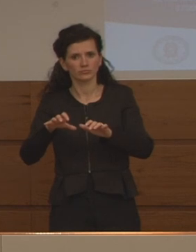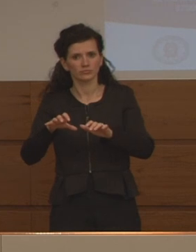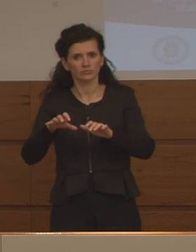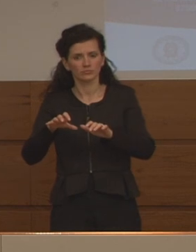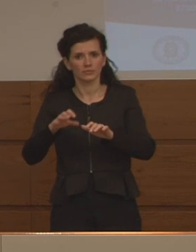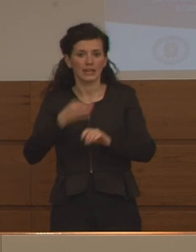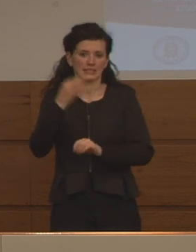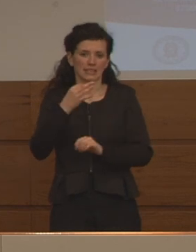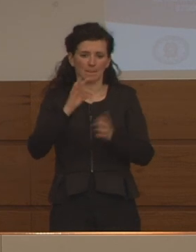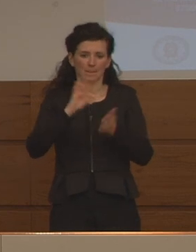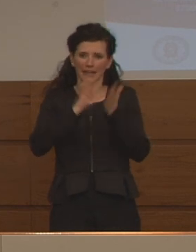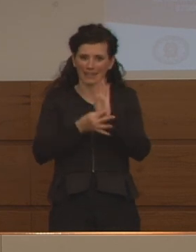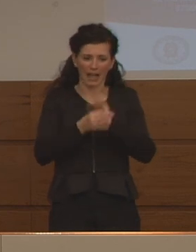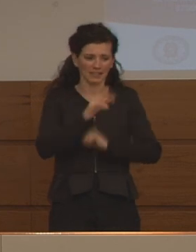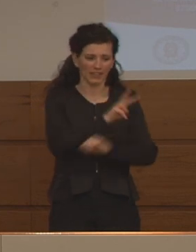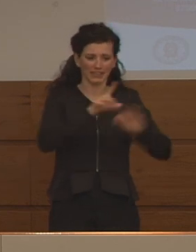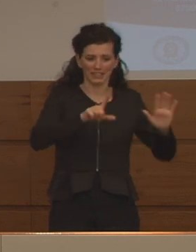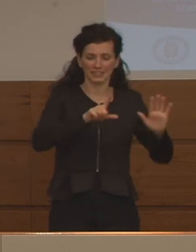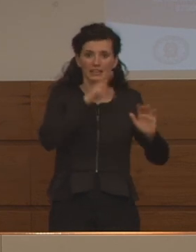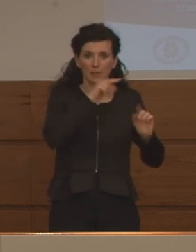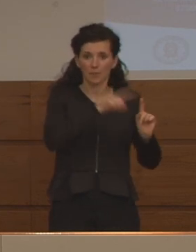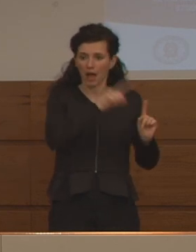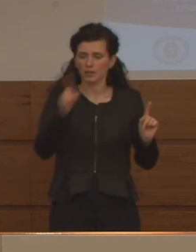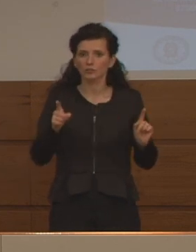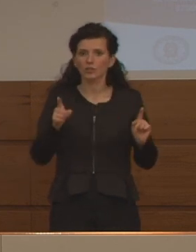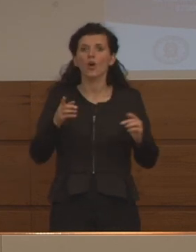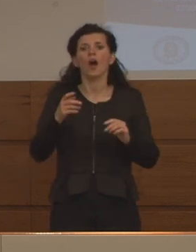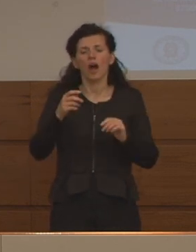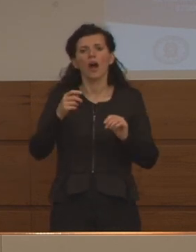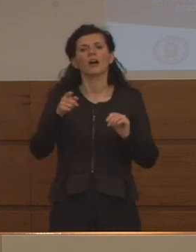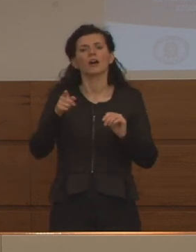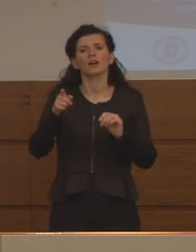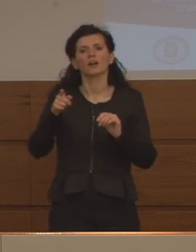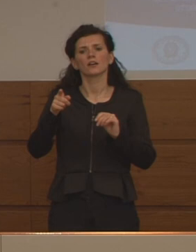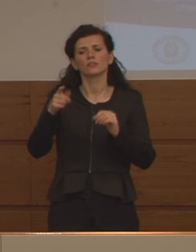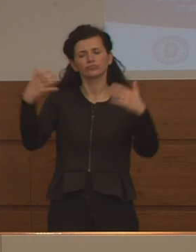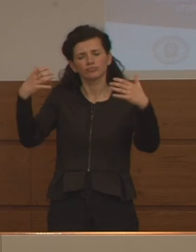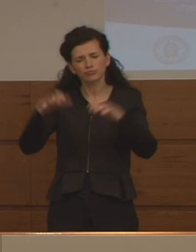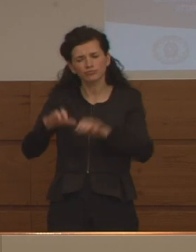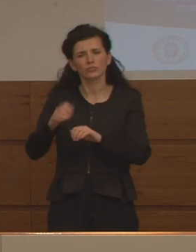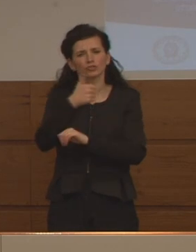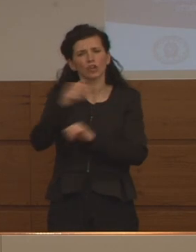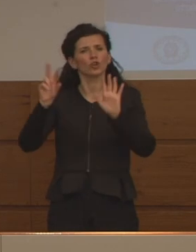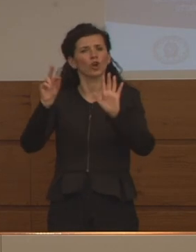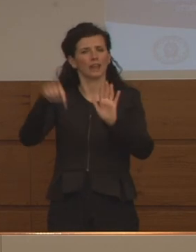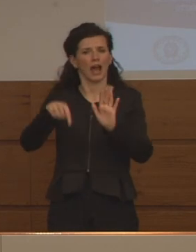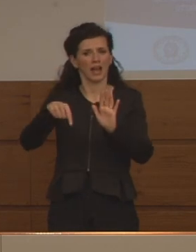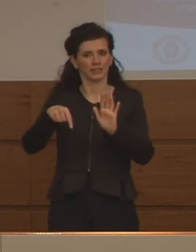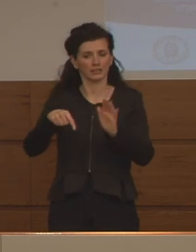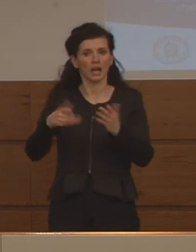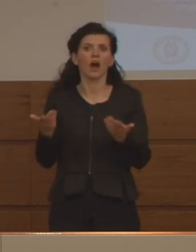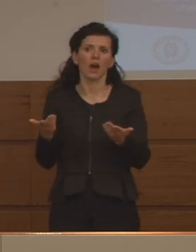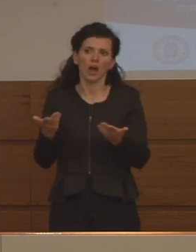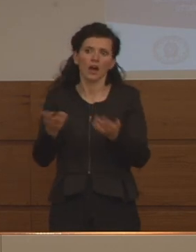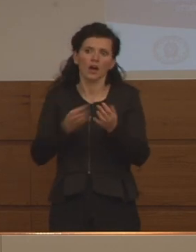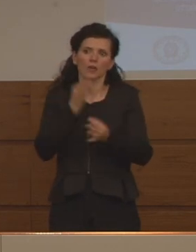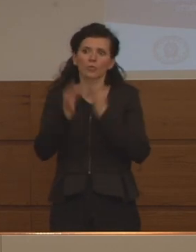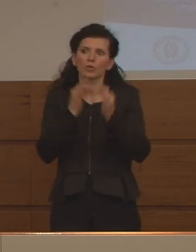27 di marzo ai 680 attuali quindi conferma esattamente quanto vi